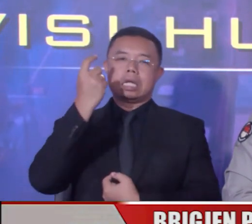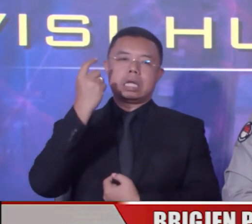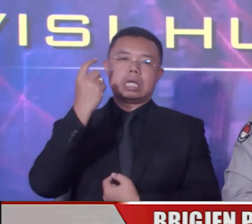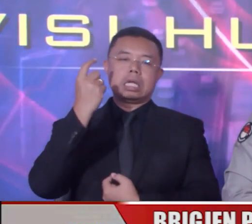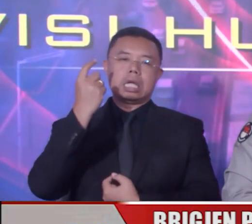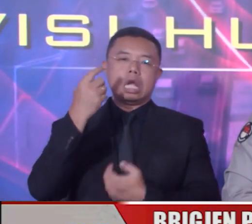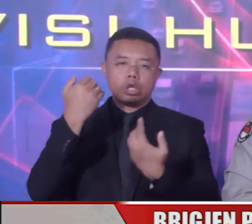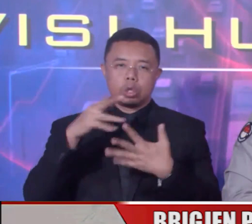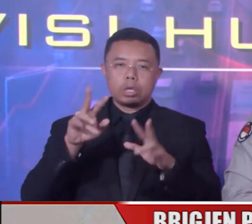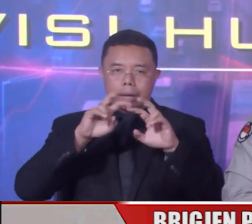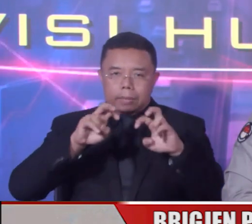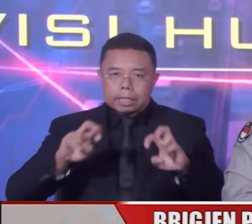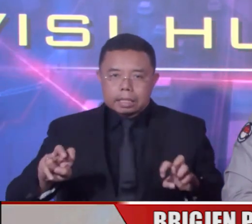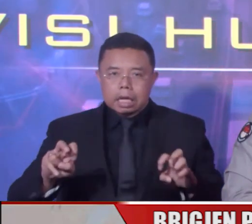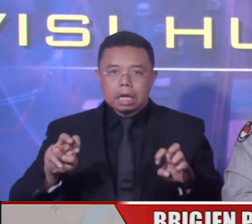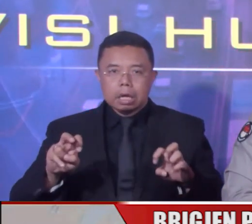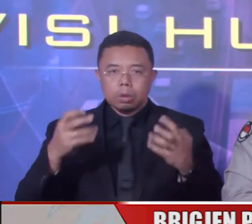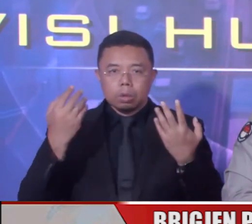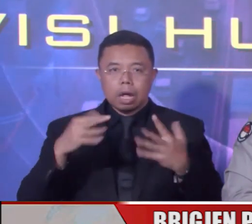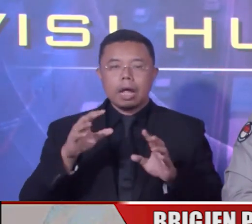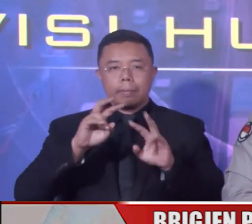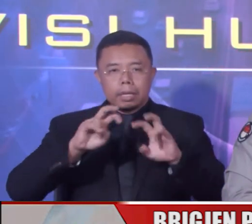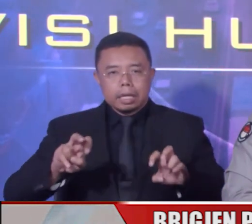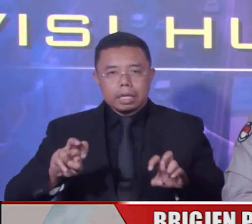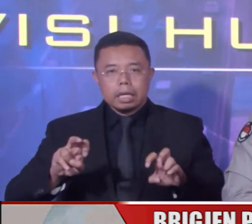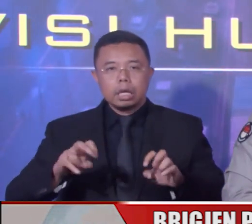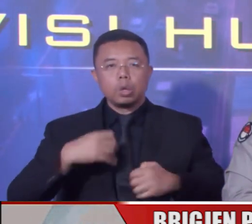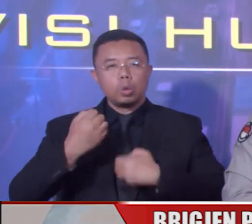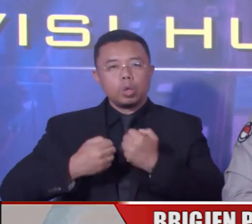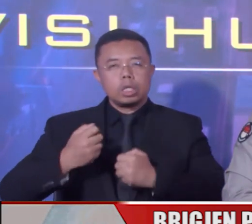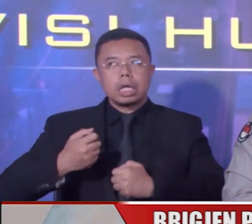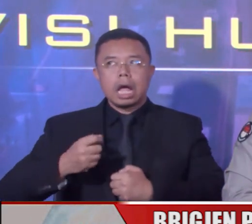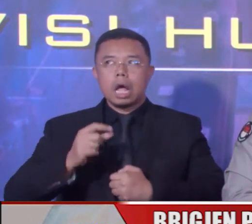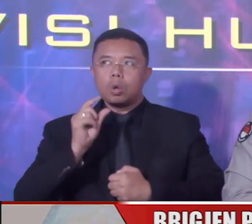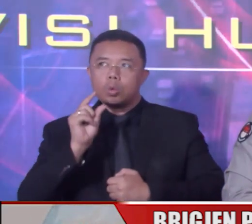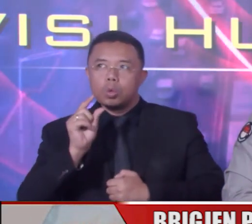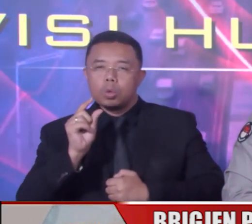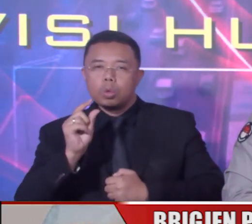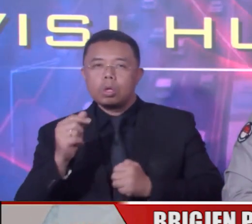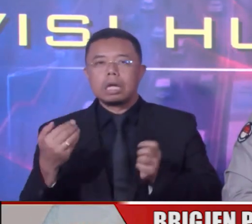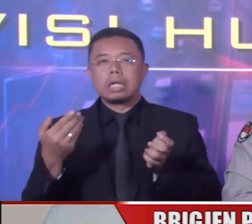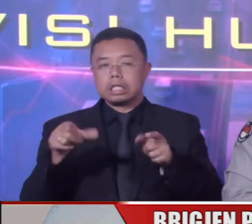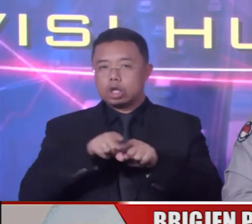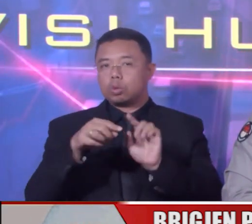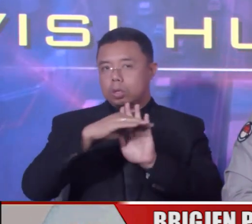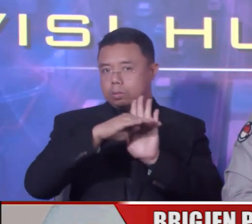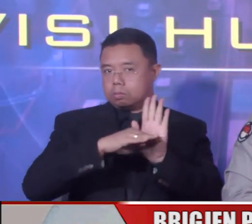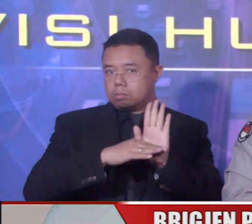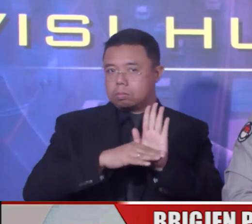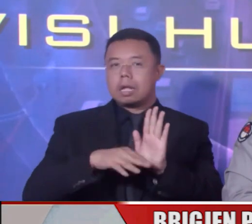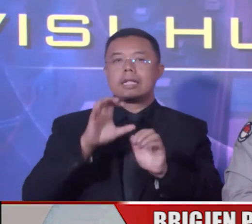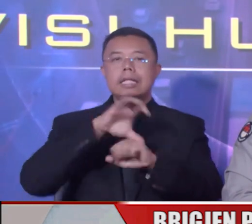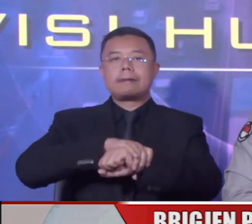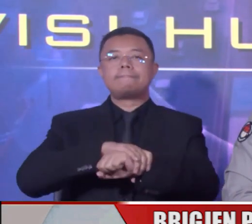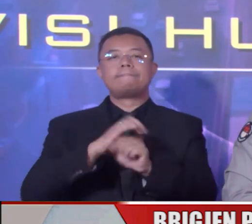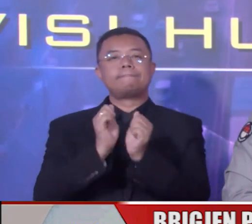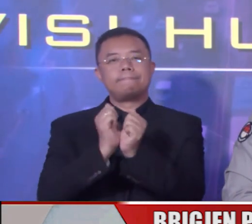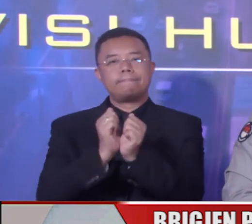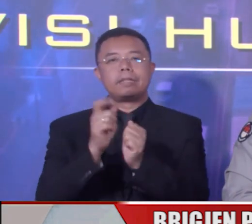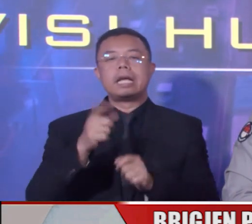setelah dilakukan pemeriksaan penyidik melakukan upaya hukum berupa penahanan sejak